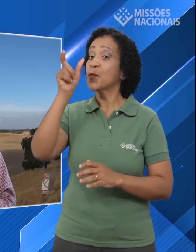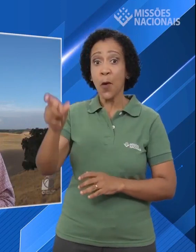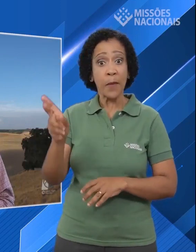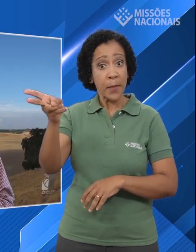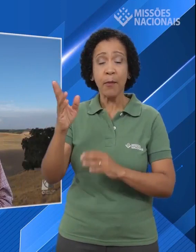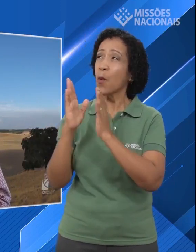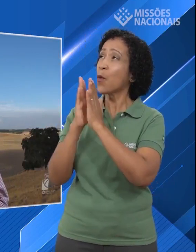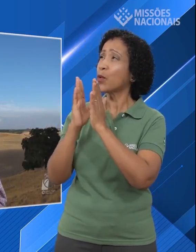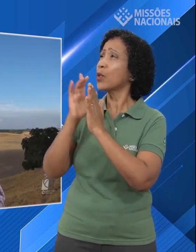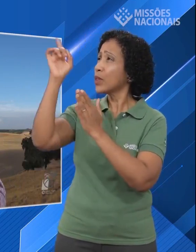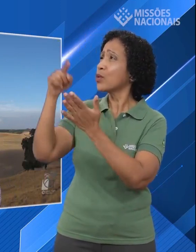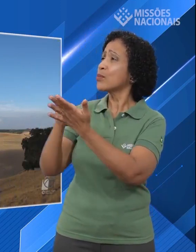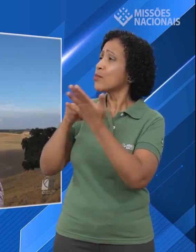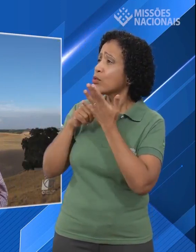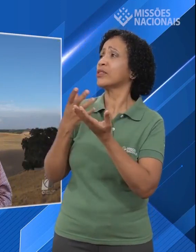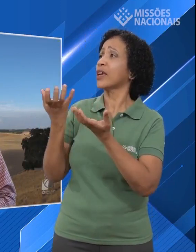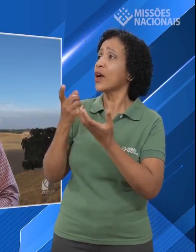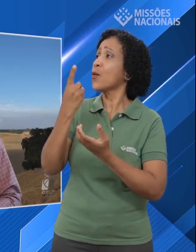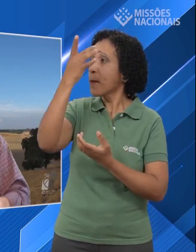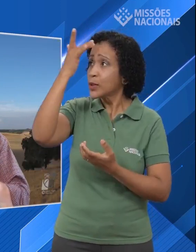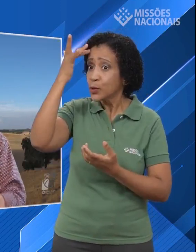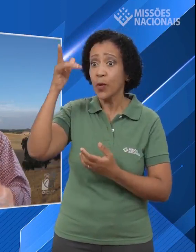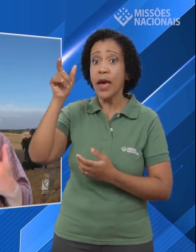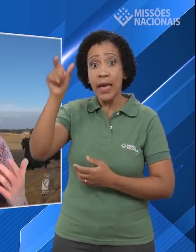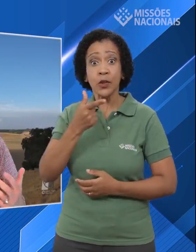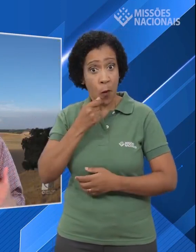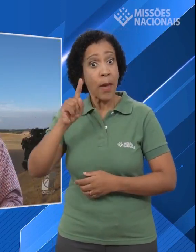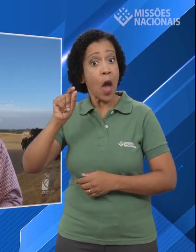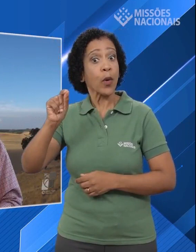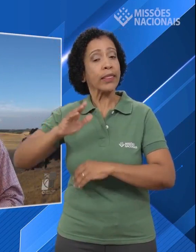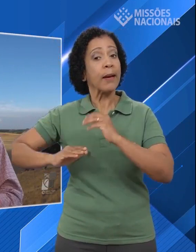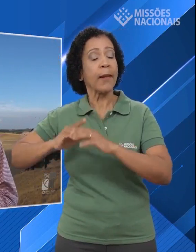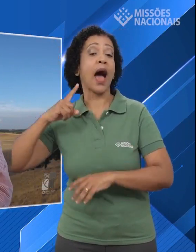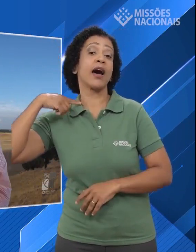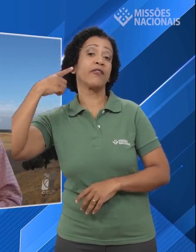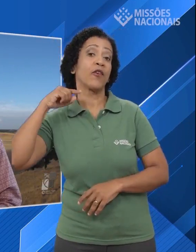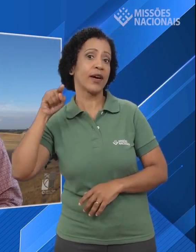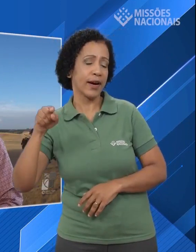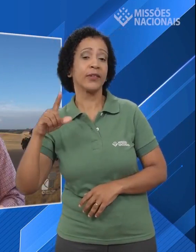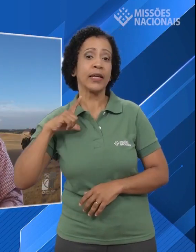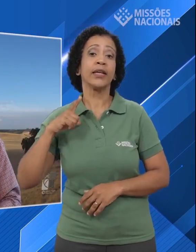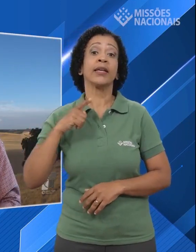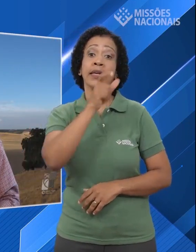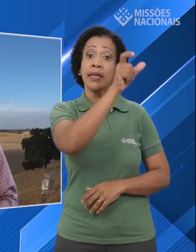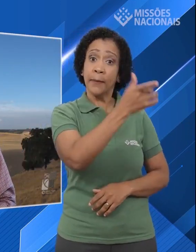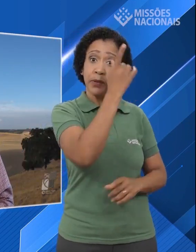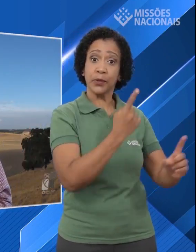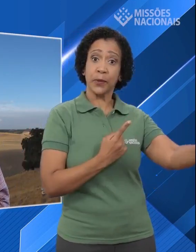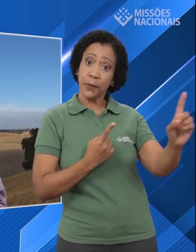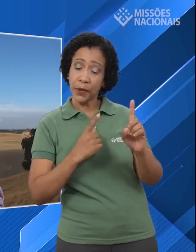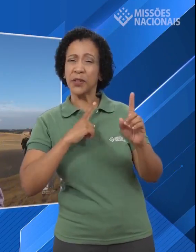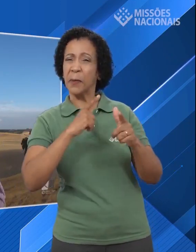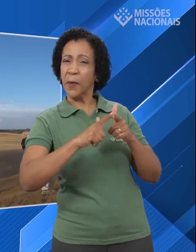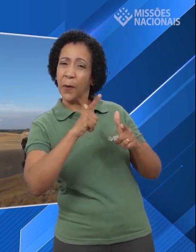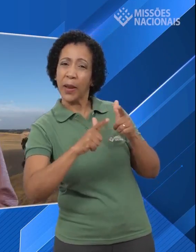e disse me leve até alguém senhor e esse homem era um advogado o advogado de defesa em um homem que tinha